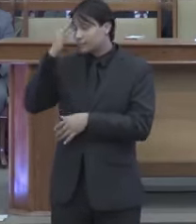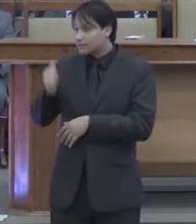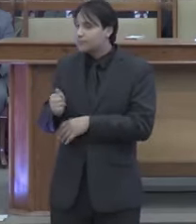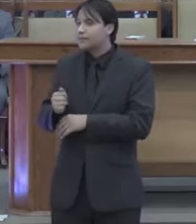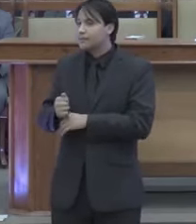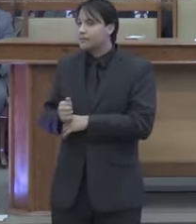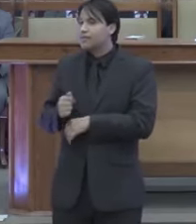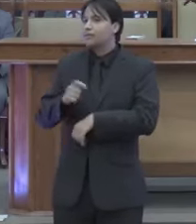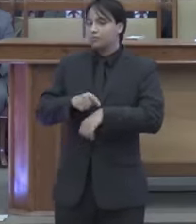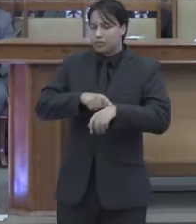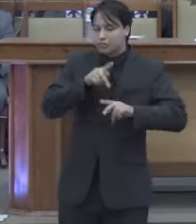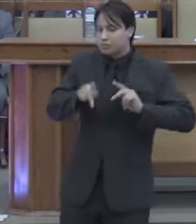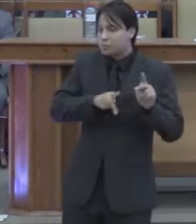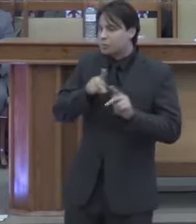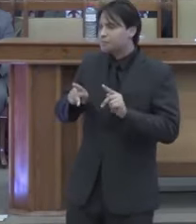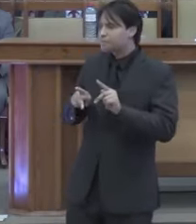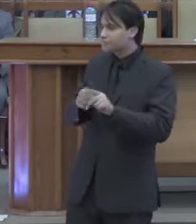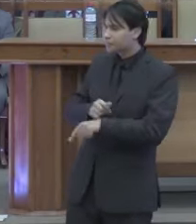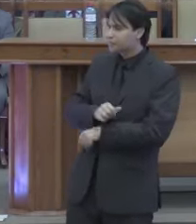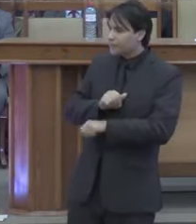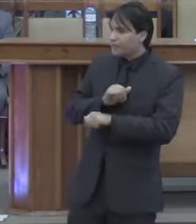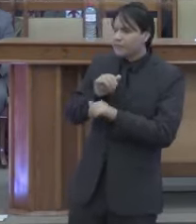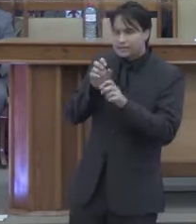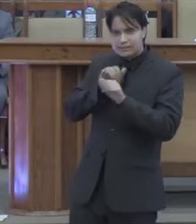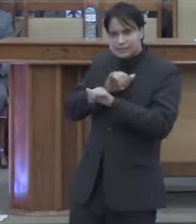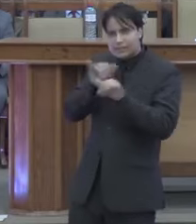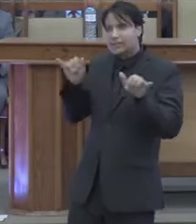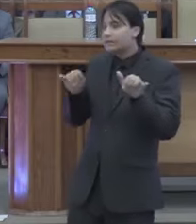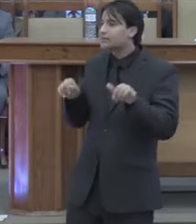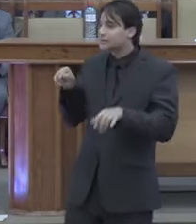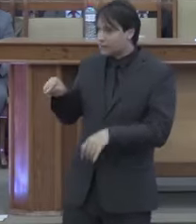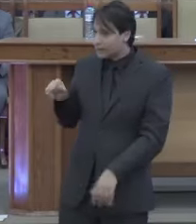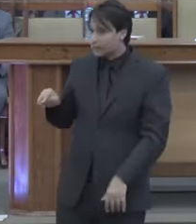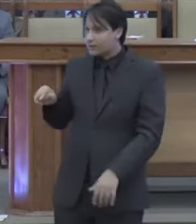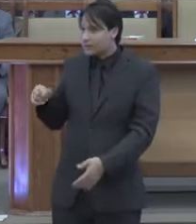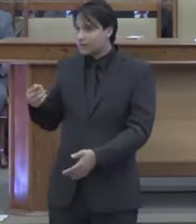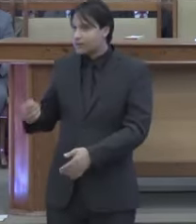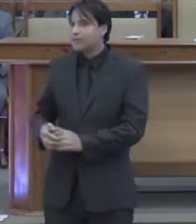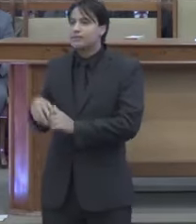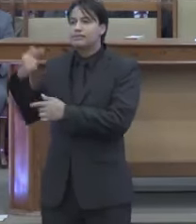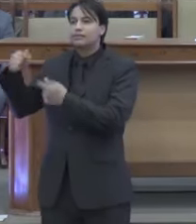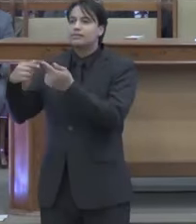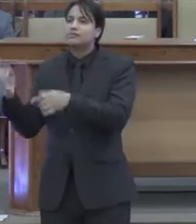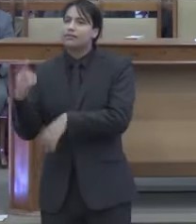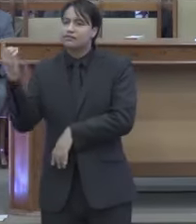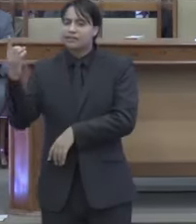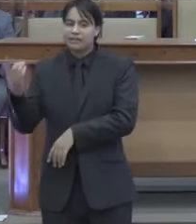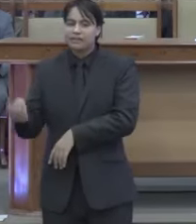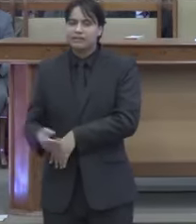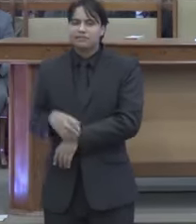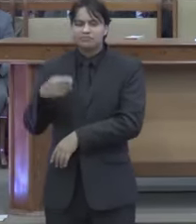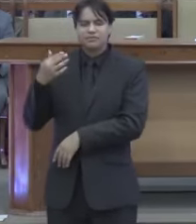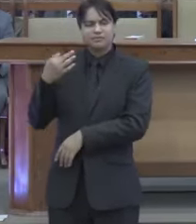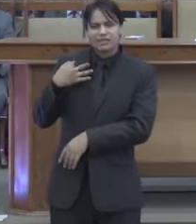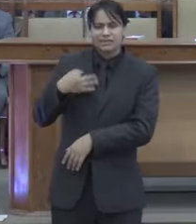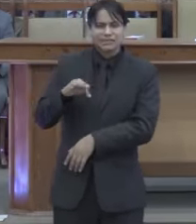Davi. Eles olharam um para os outros e disseram, estamos frito. A multidão vai já aclamar